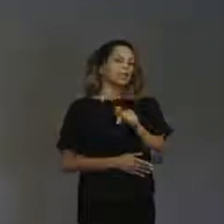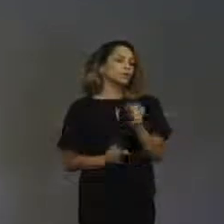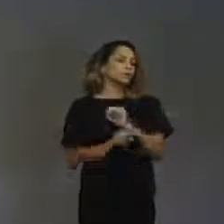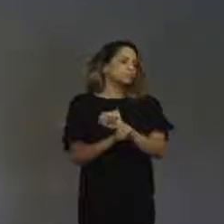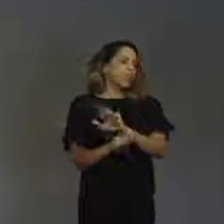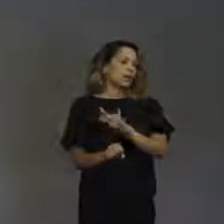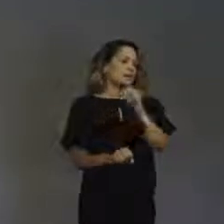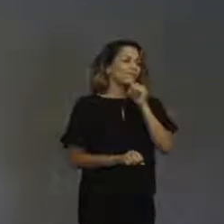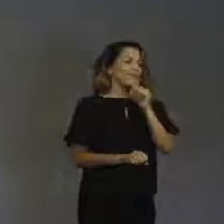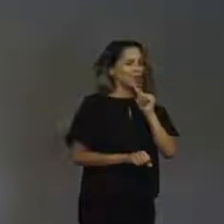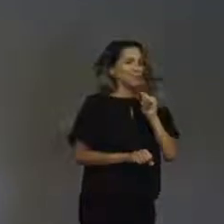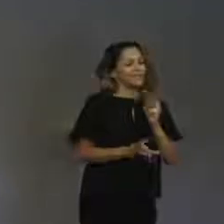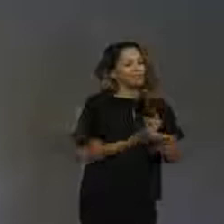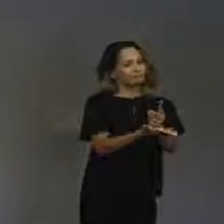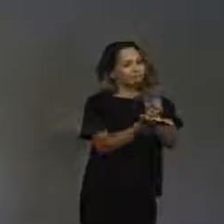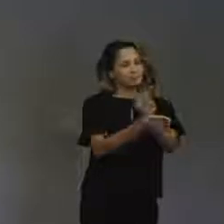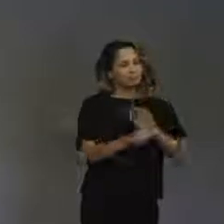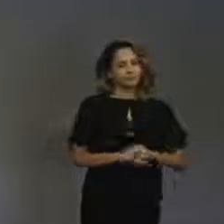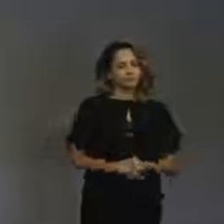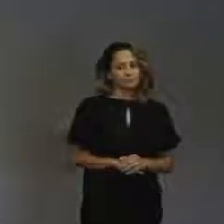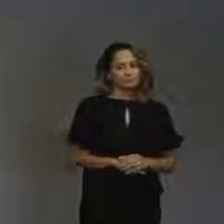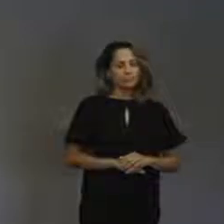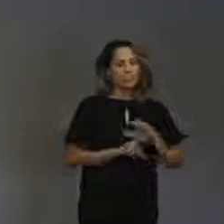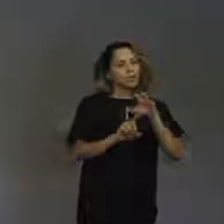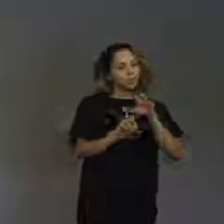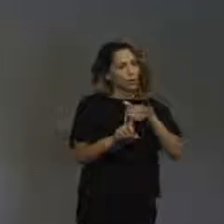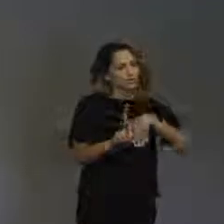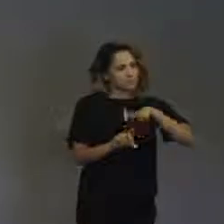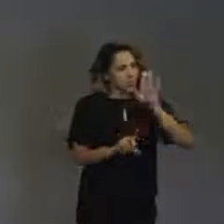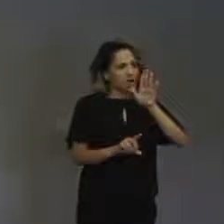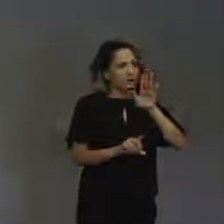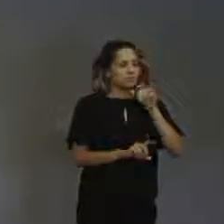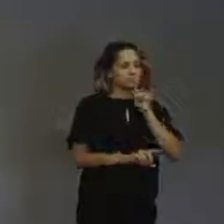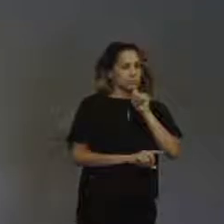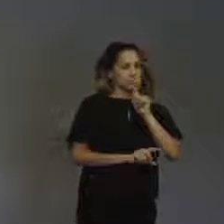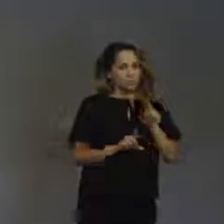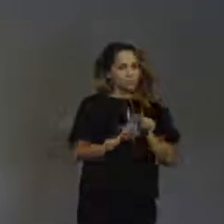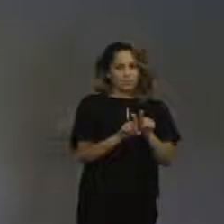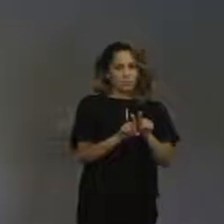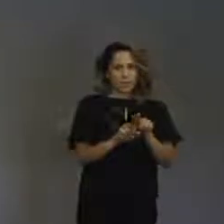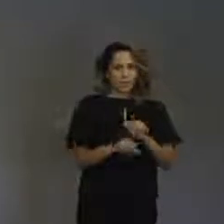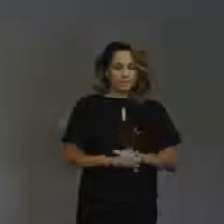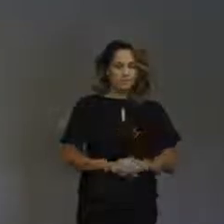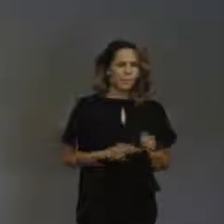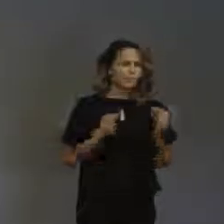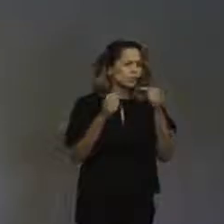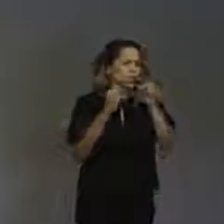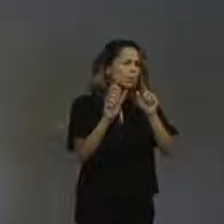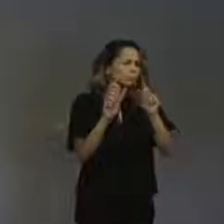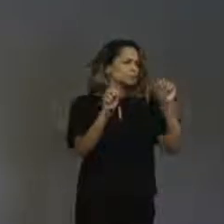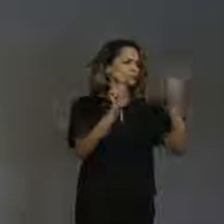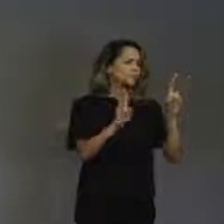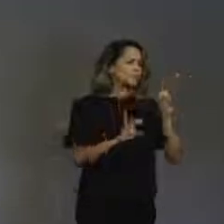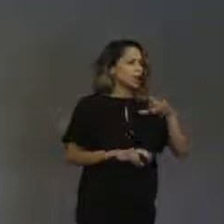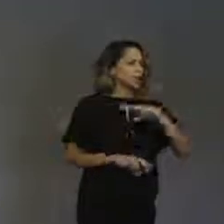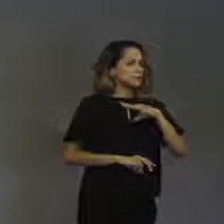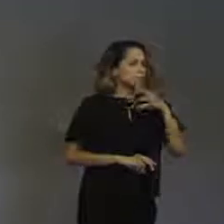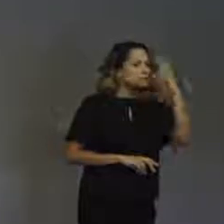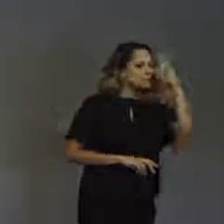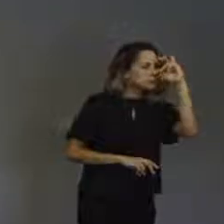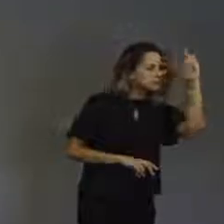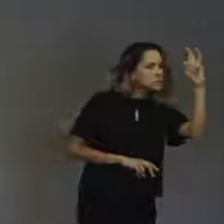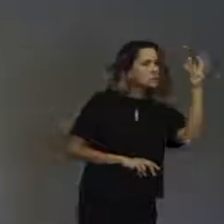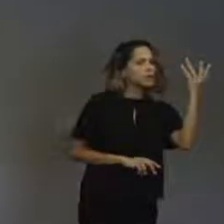feminina. E, quando a gente pensa nisso, o que tem a ver com cidades inteligentes